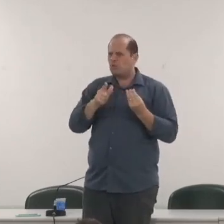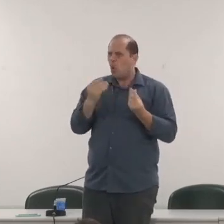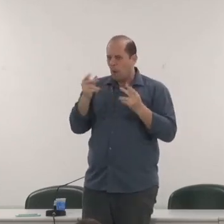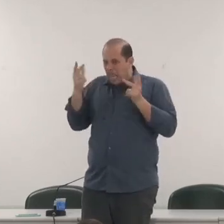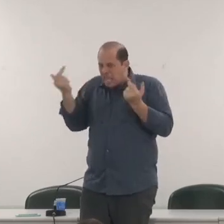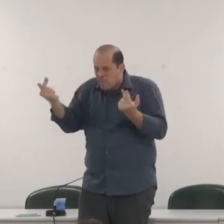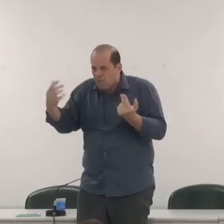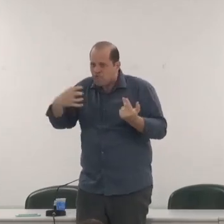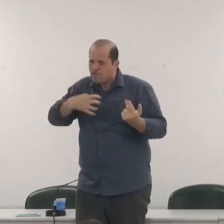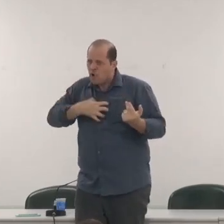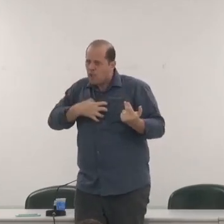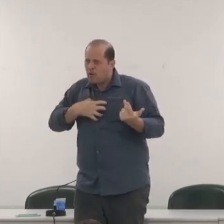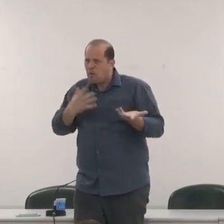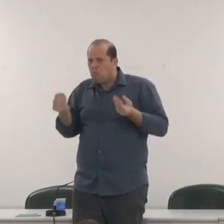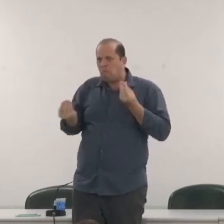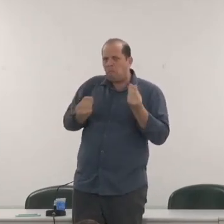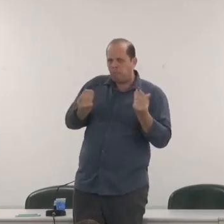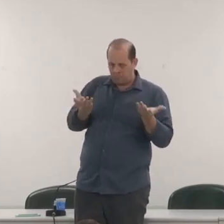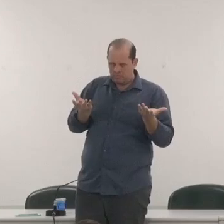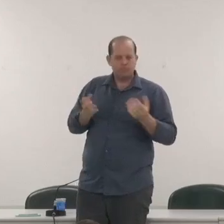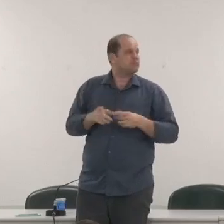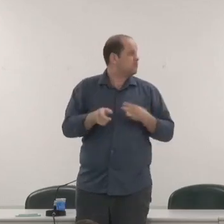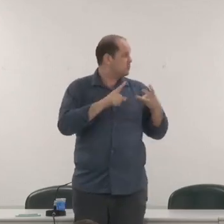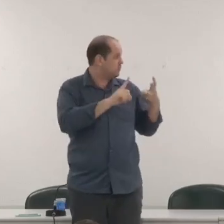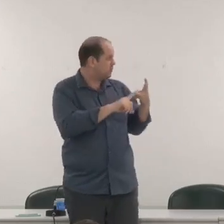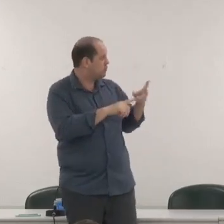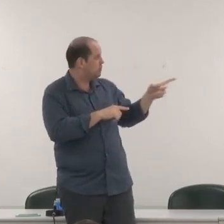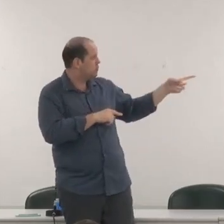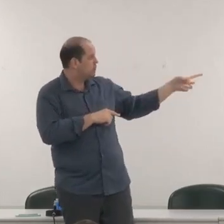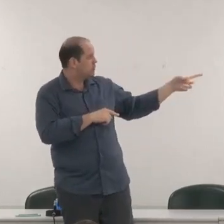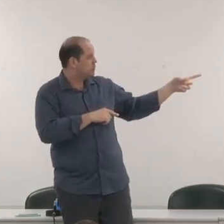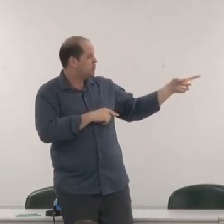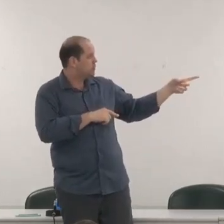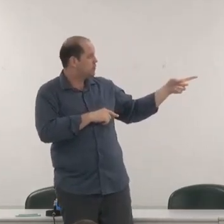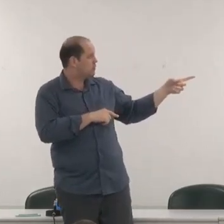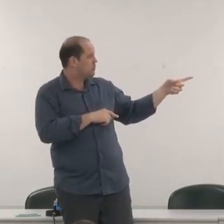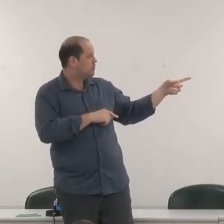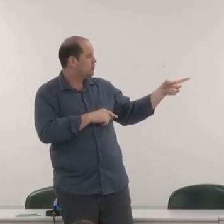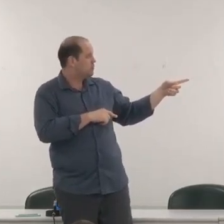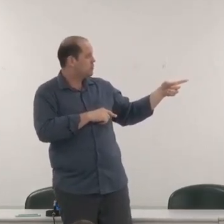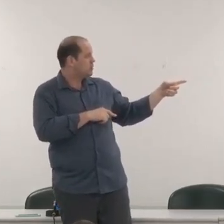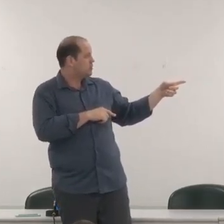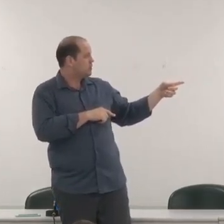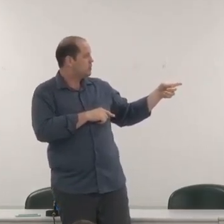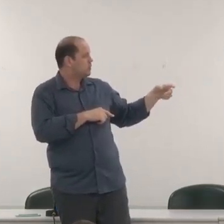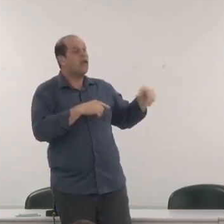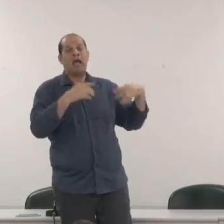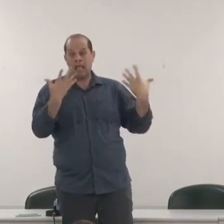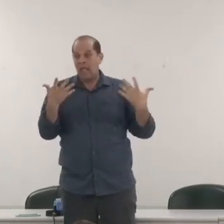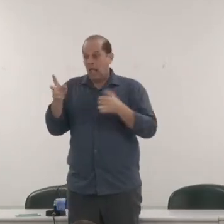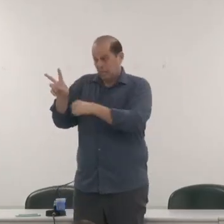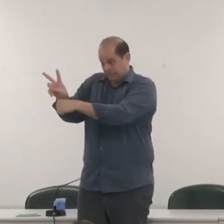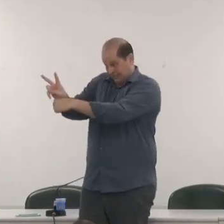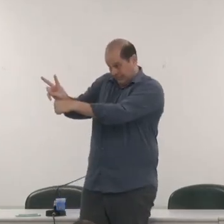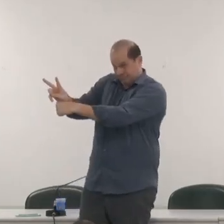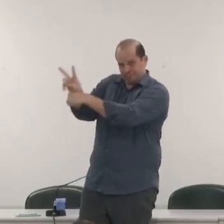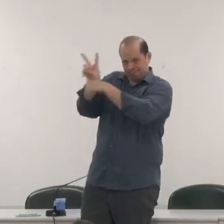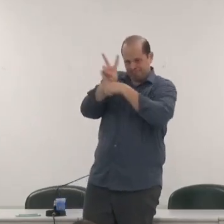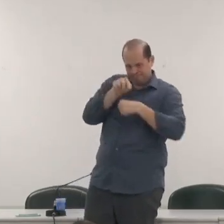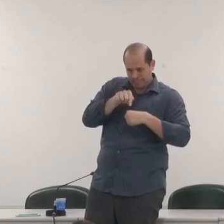se ocorre ou não restrições linguísticas nesse processo, ali no nosso problema de pesquisa C. Então,